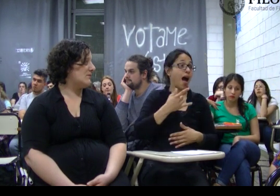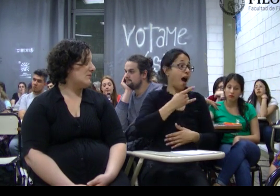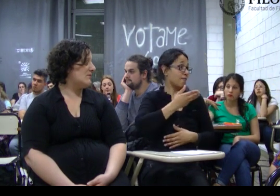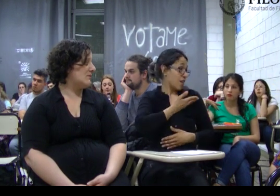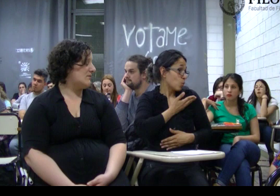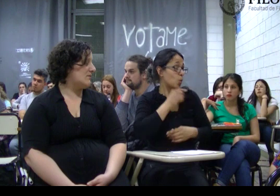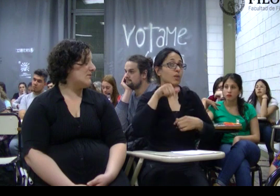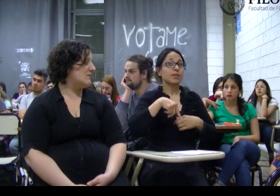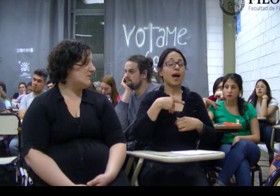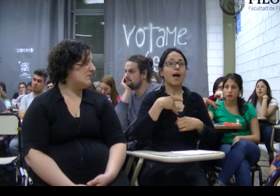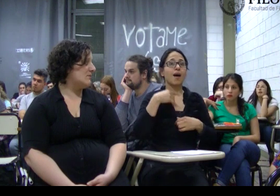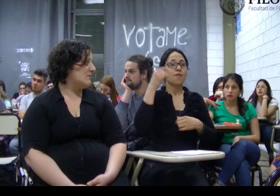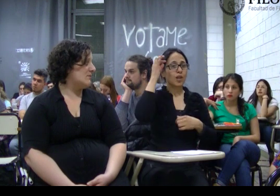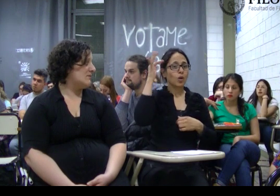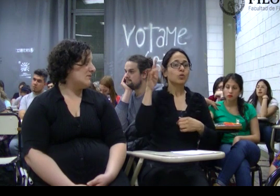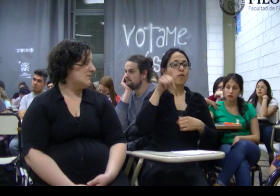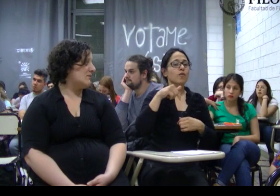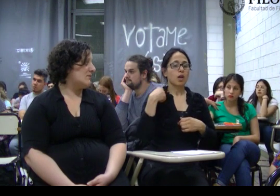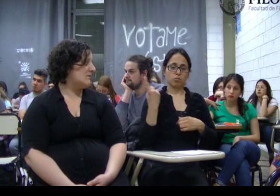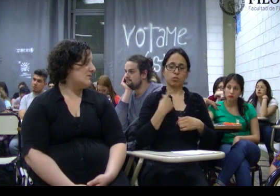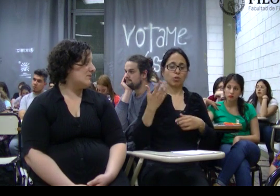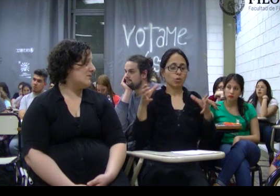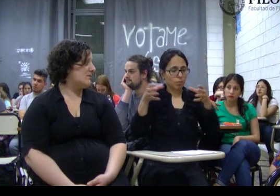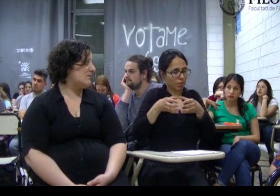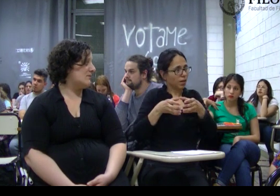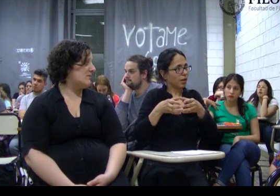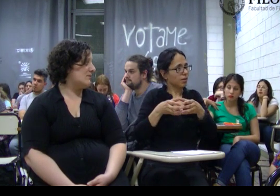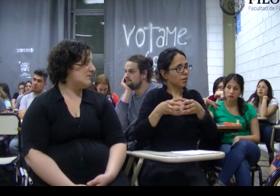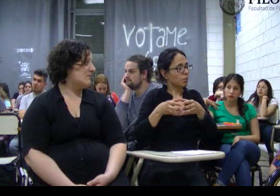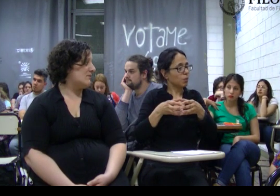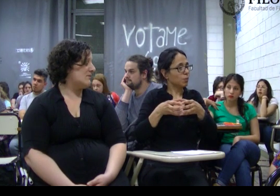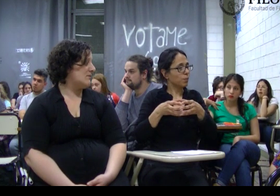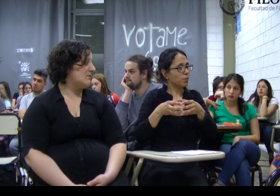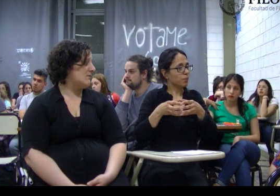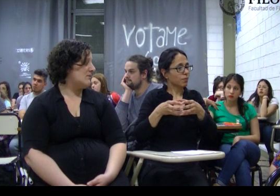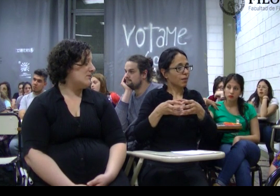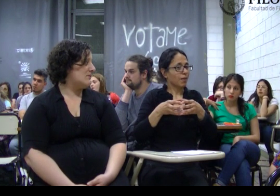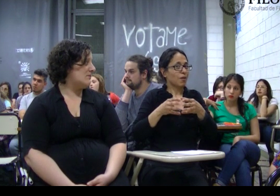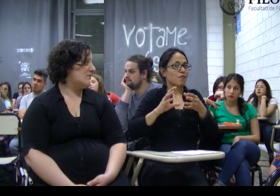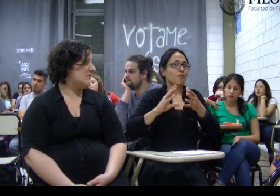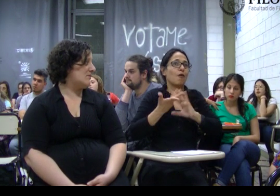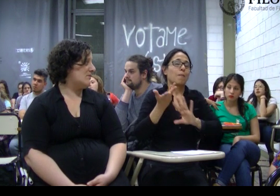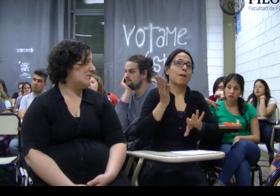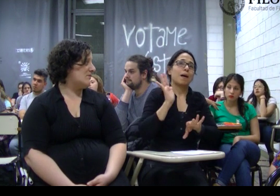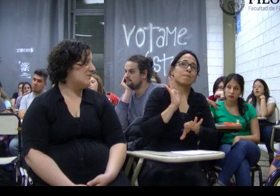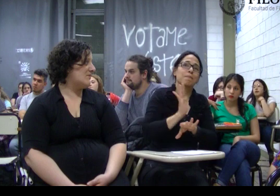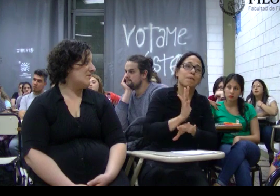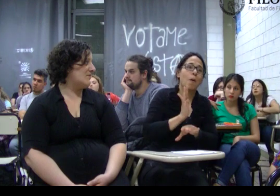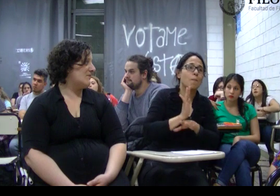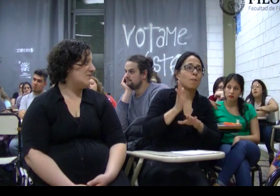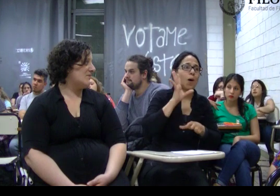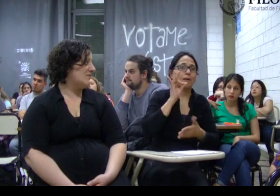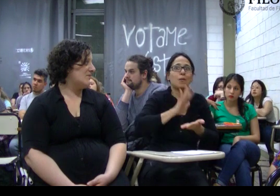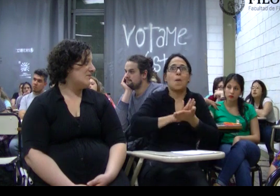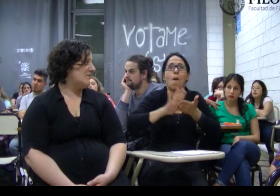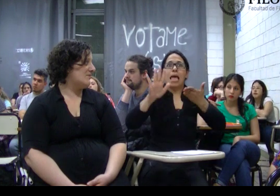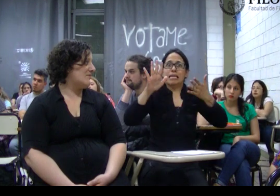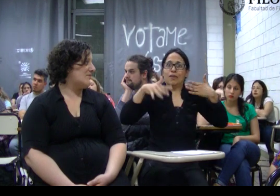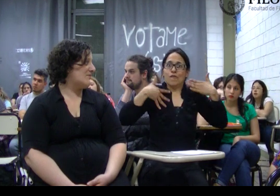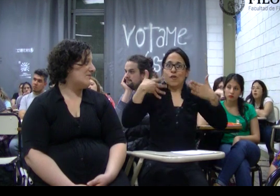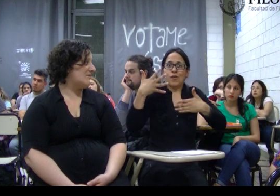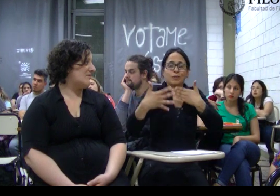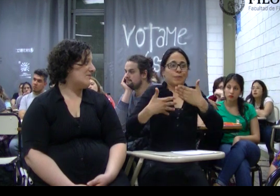nosotros como equipo estamos en esta aventura, que es pensar cómo en